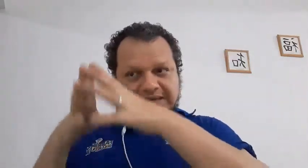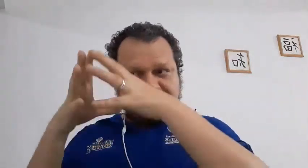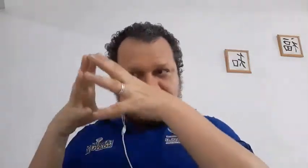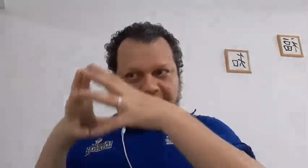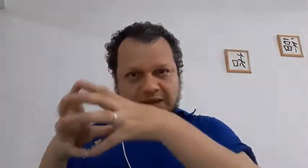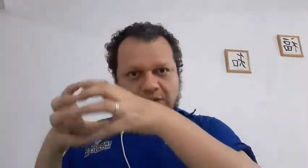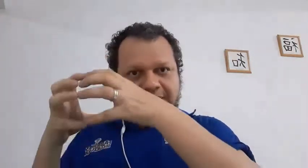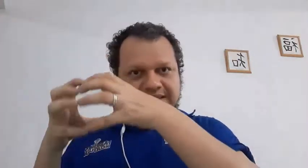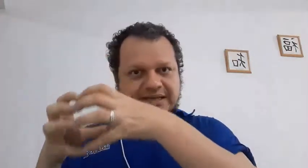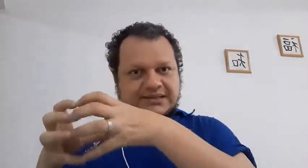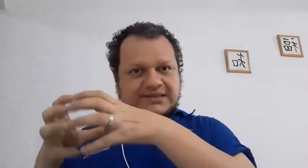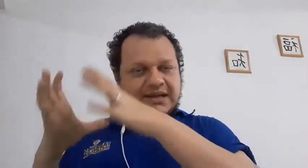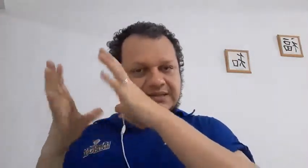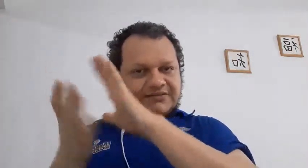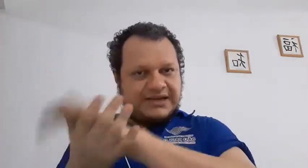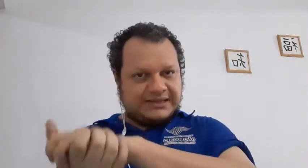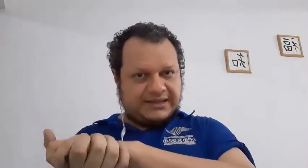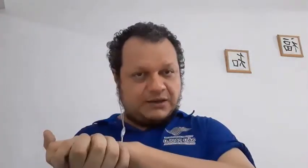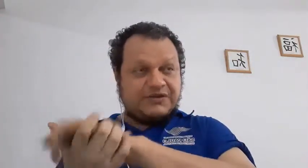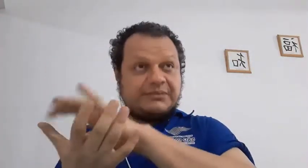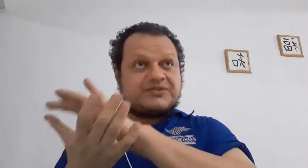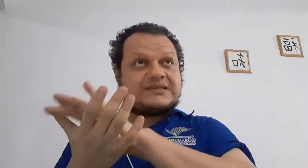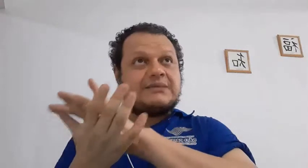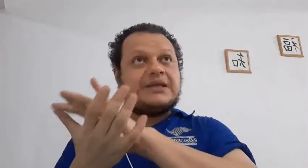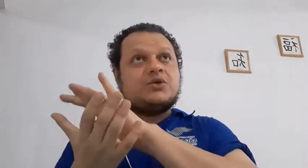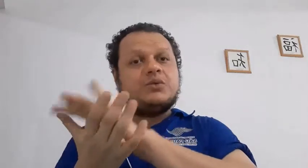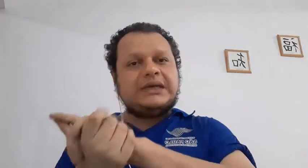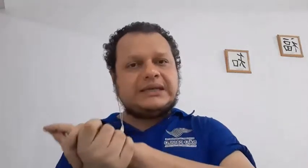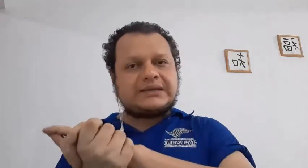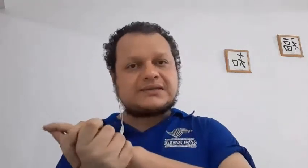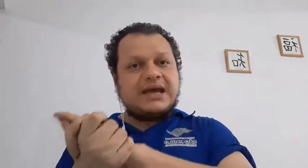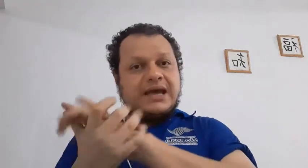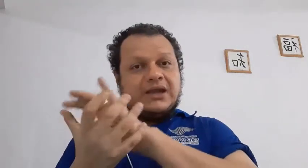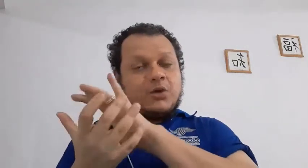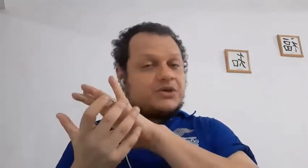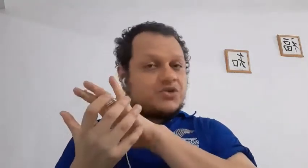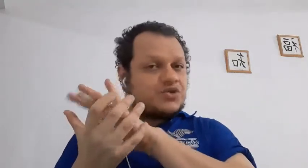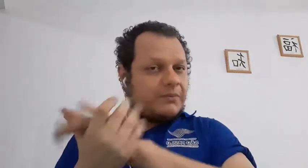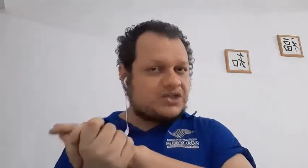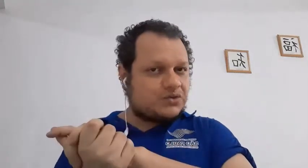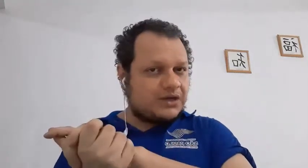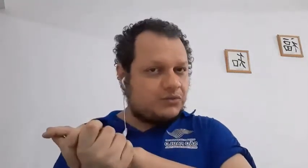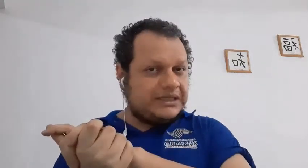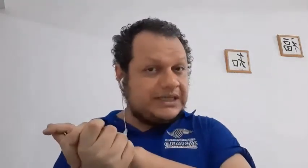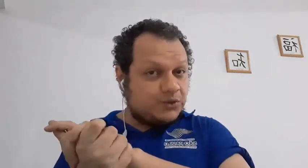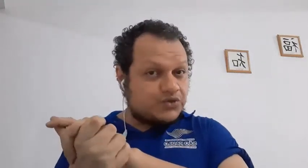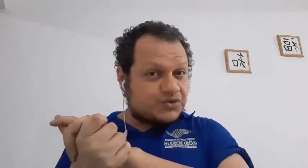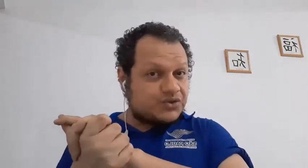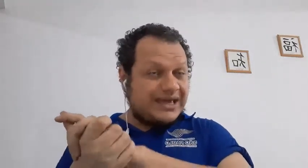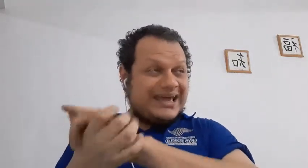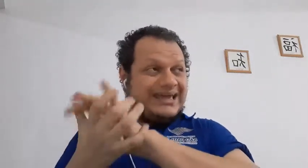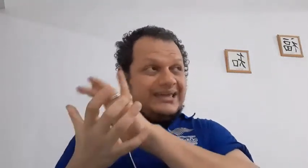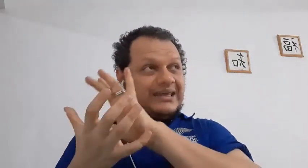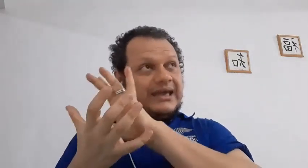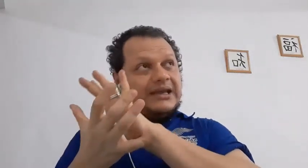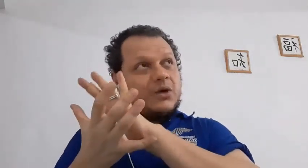que é a língua brasileira de sinais que é falada aqui. Eu falei para vocês também que o INES, ele começou somente educando meninos e ele